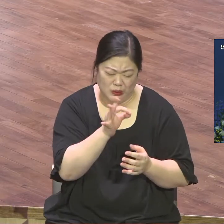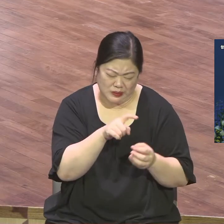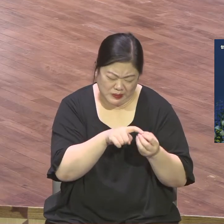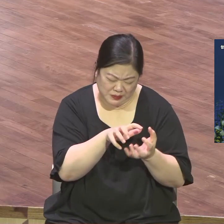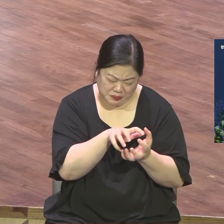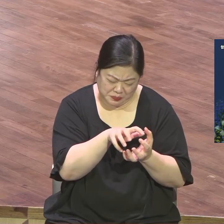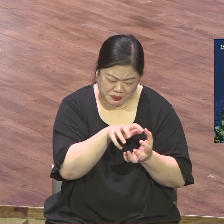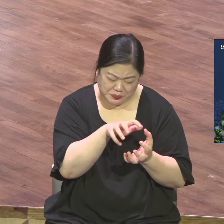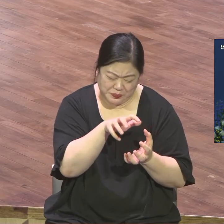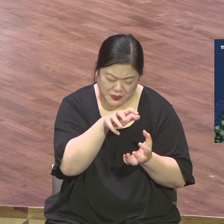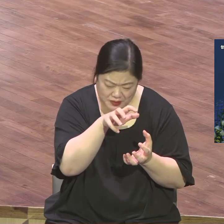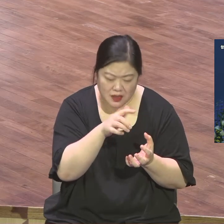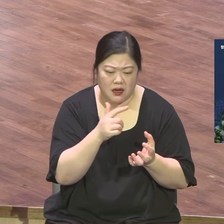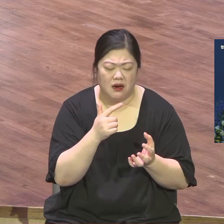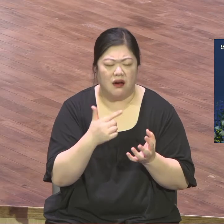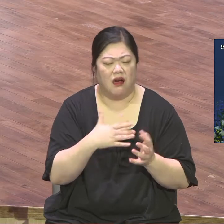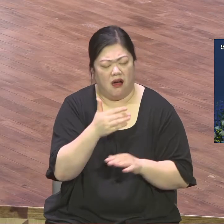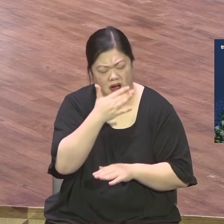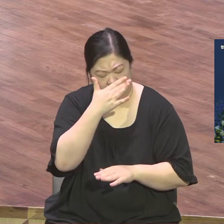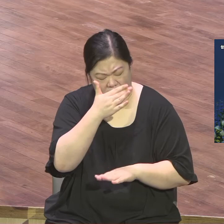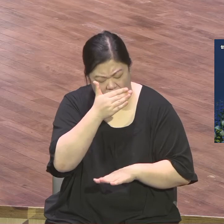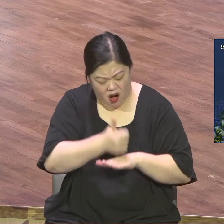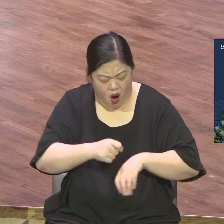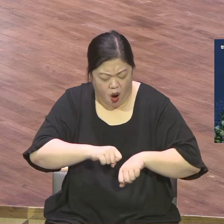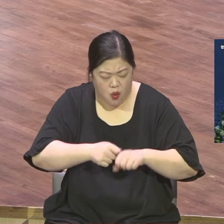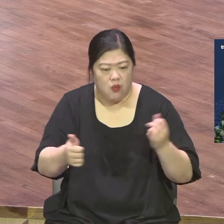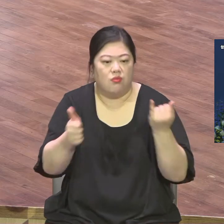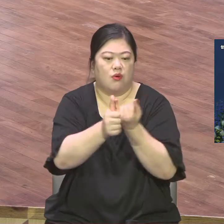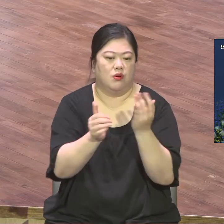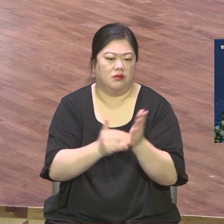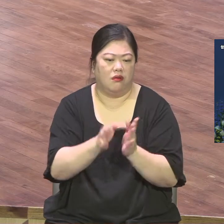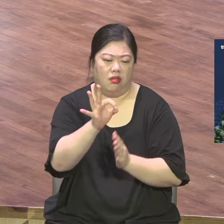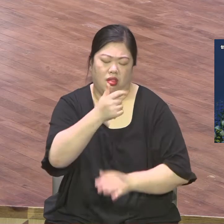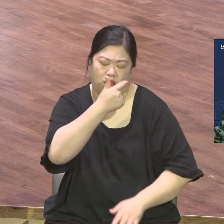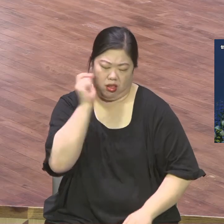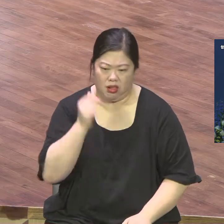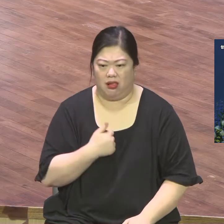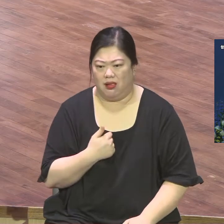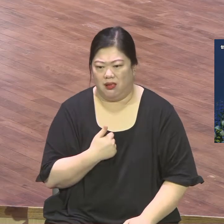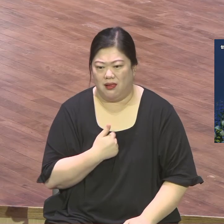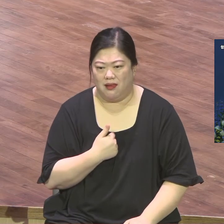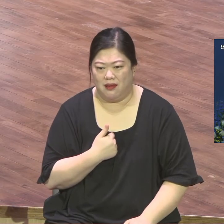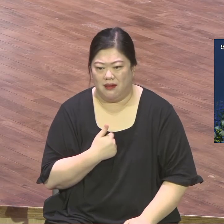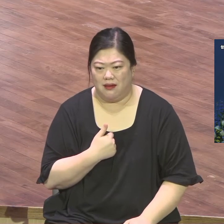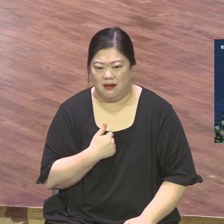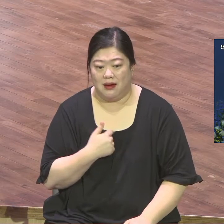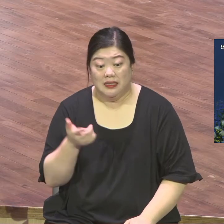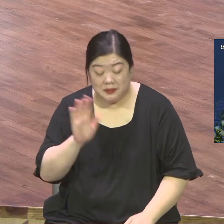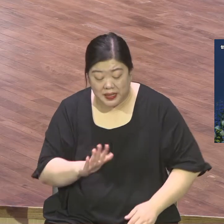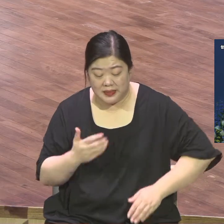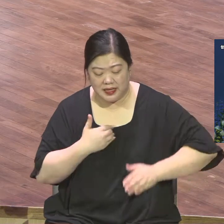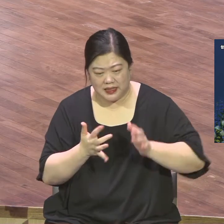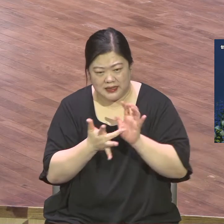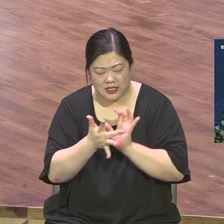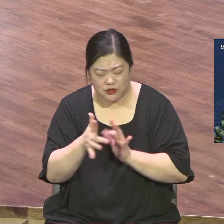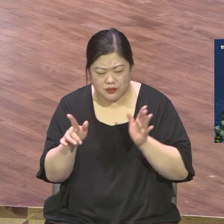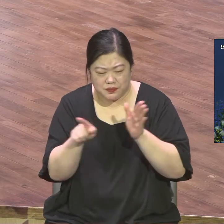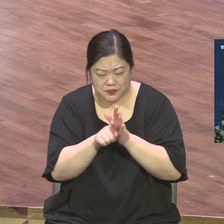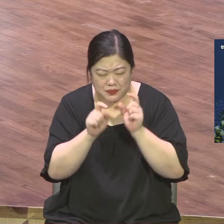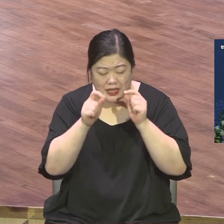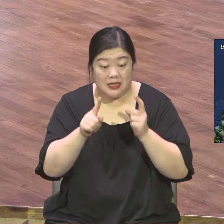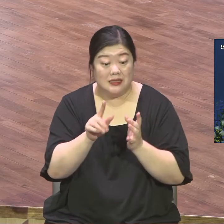안 했어요. 너무 하나님의 축복을 받아서 내 양심상 내 혼자 이걸 즐길 수가 없다. 그래서 이 사실을 당신에게 말한